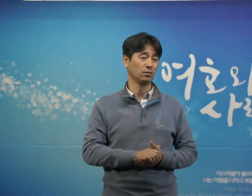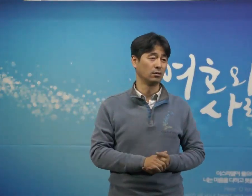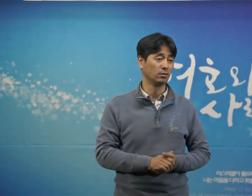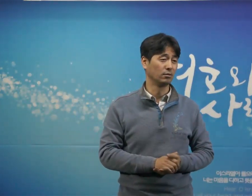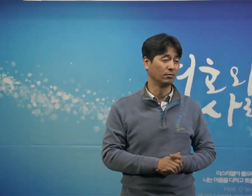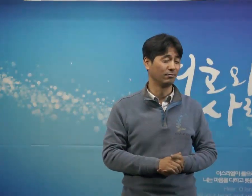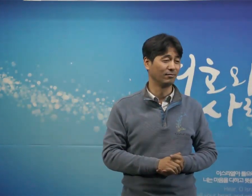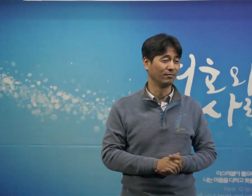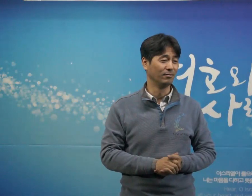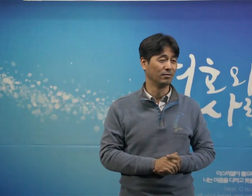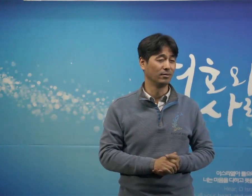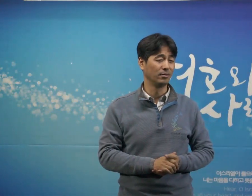만들기는 싫다라는 거죠.